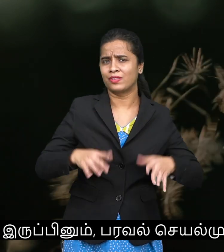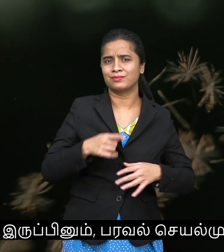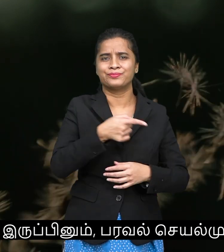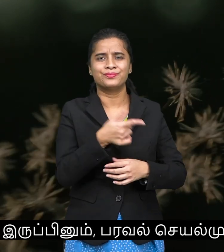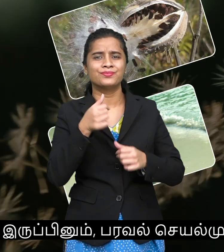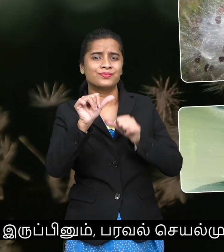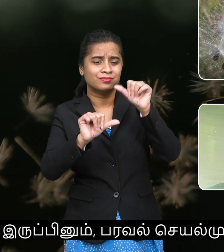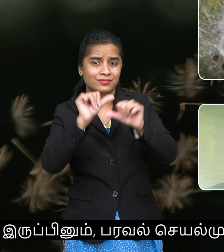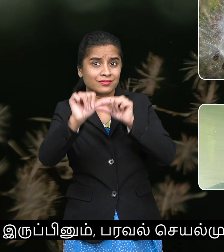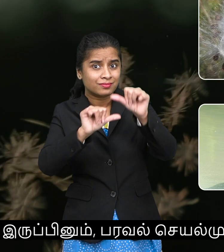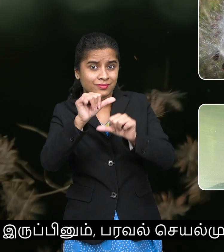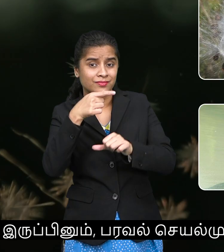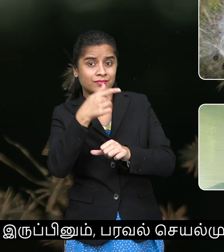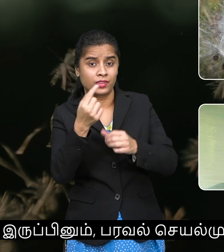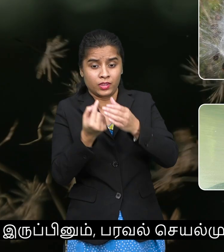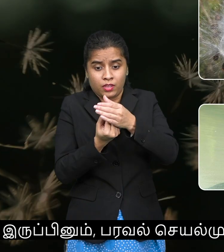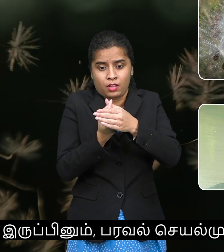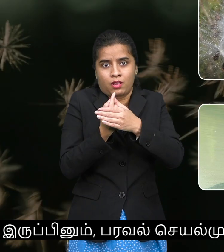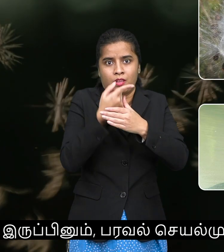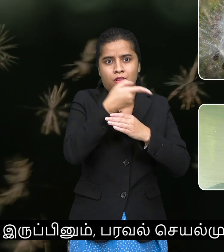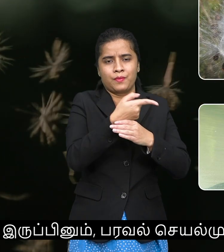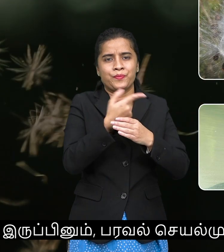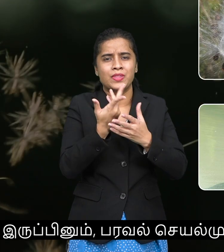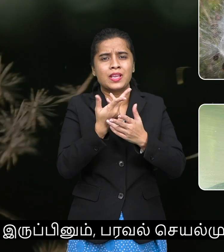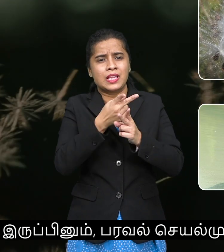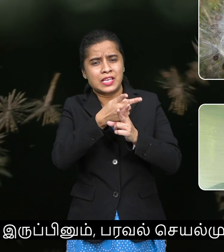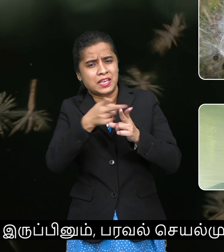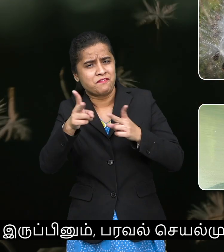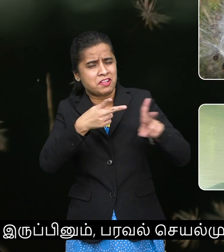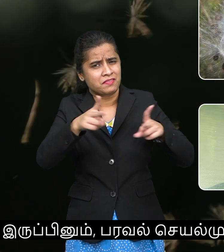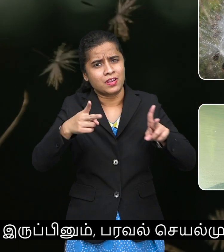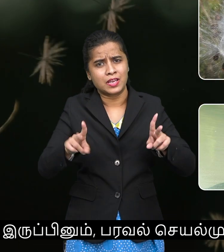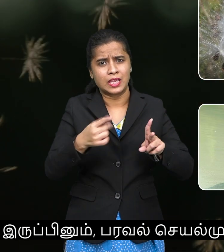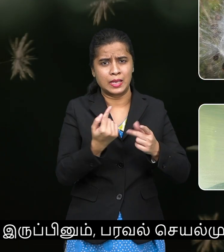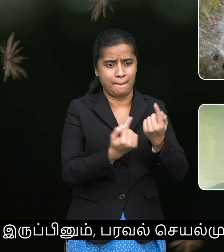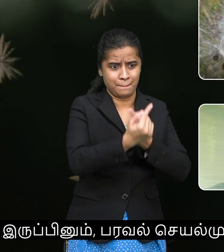இருப்பினும் பரவல் செயல்முறை தாவரத்திற்கு ஆலை மாறுபடும்.